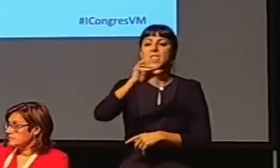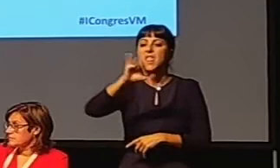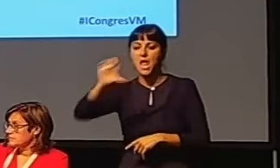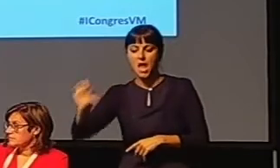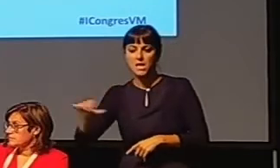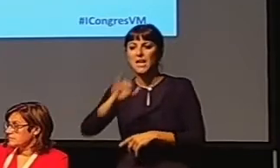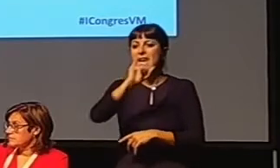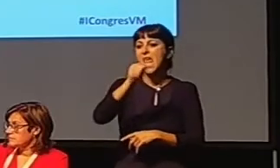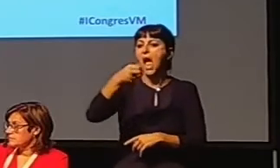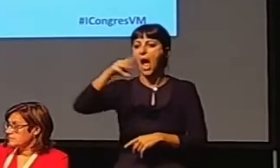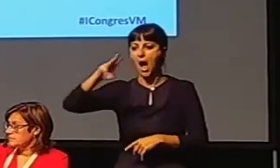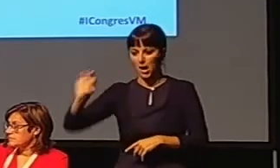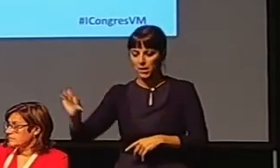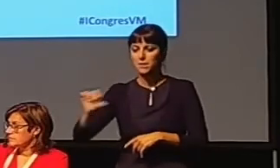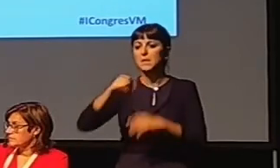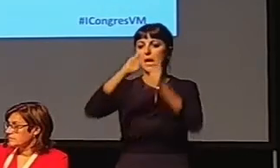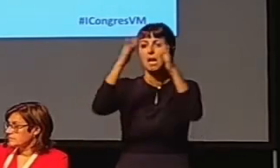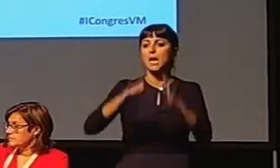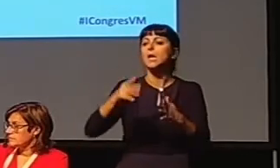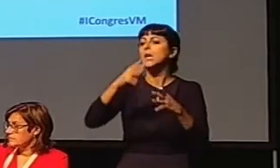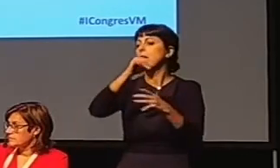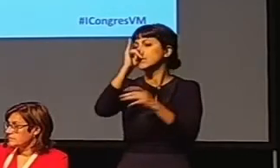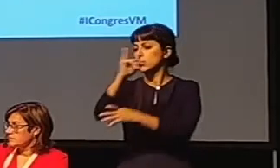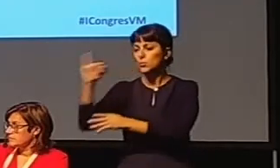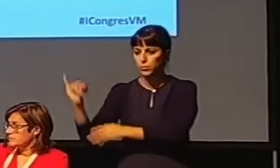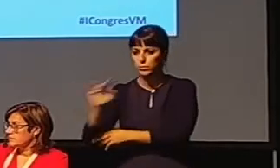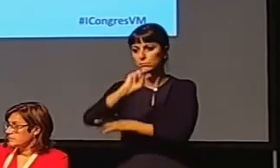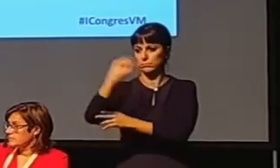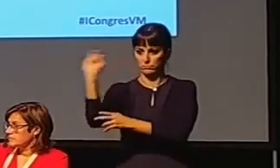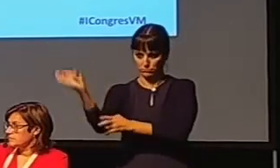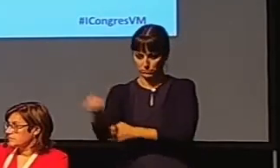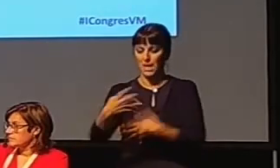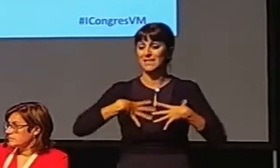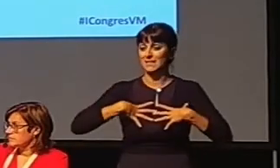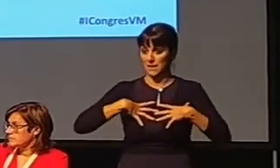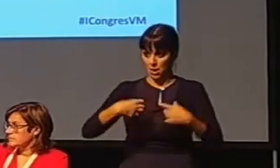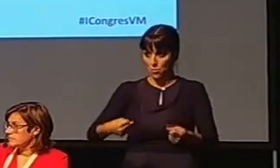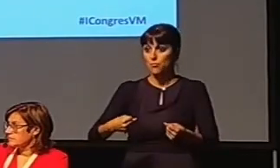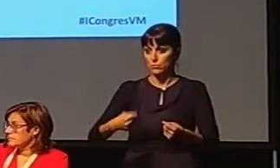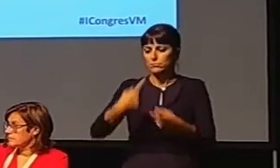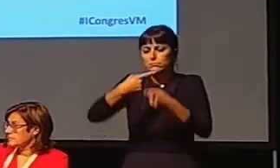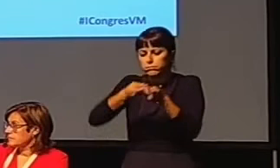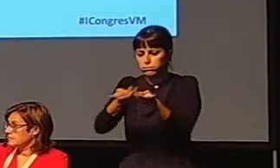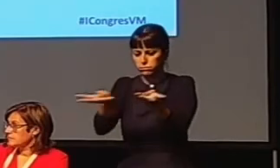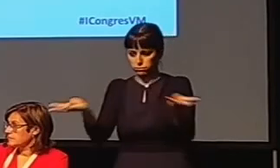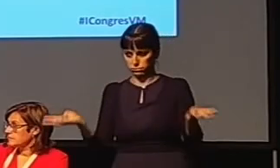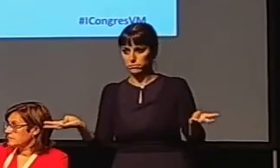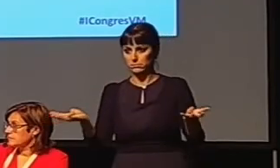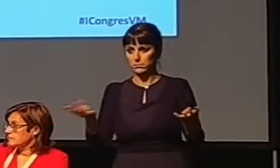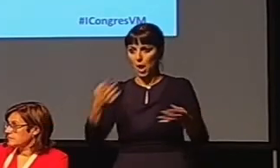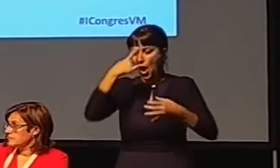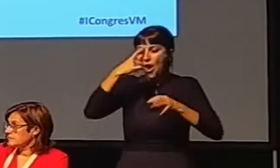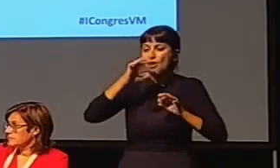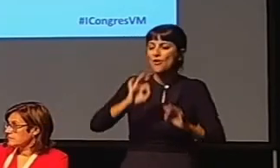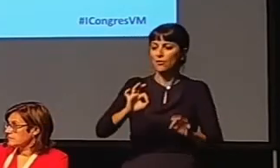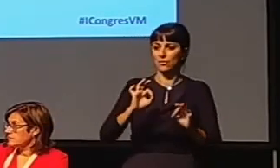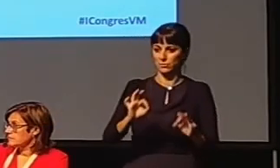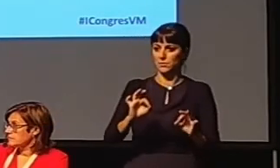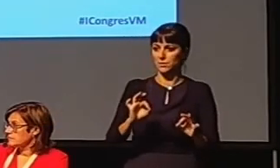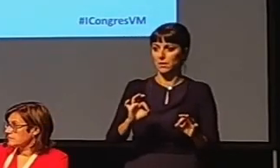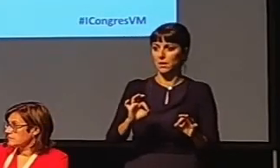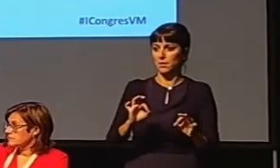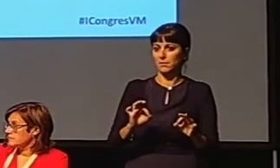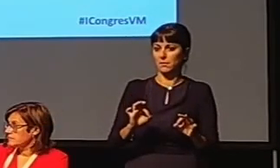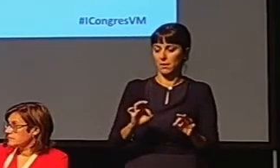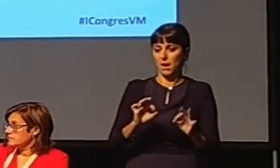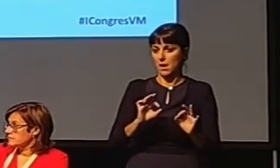dels CIATS, de totes les estructures de salut, etcètera, etcètera, la lògica que s'està tenint precisament té a